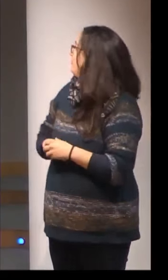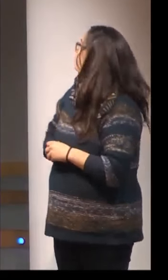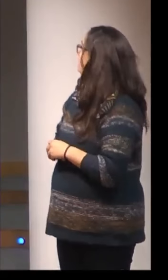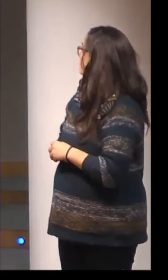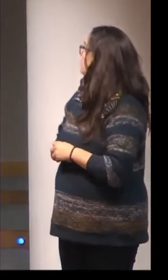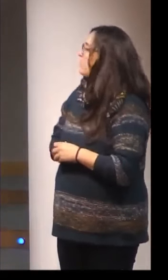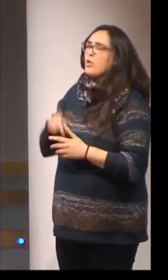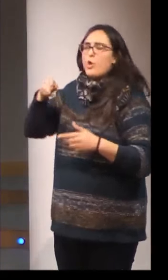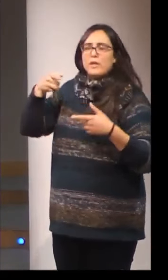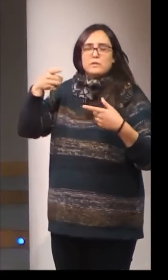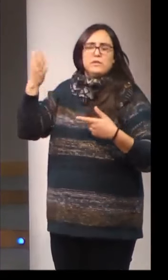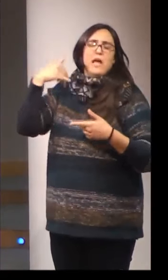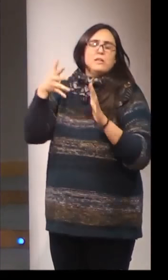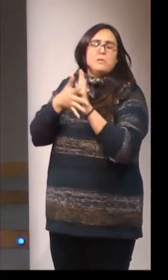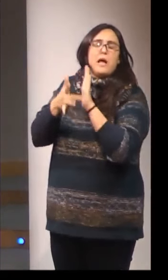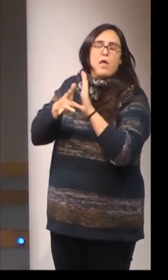concretamente.